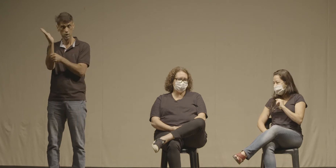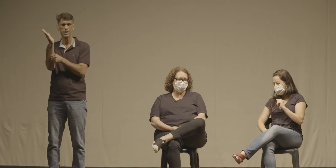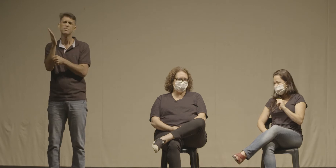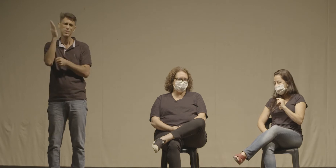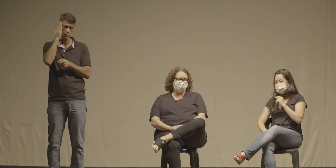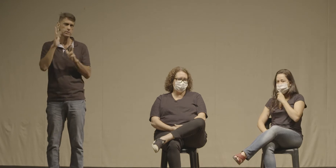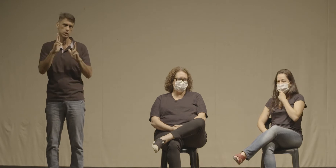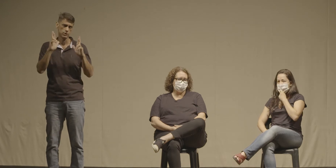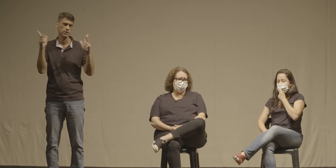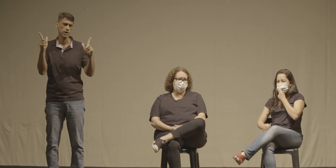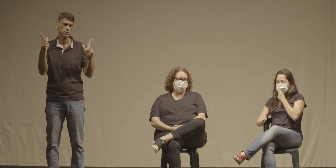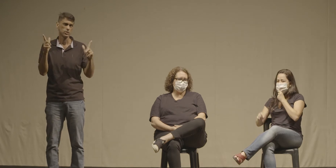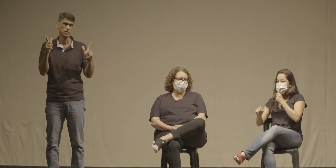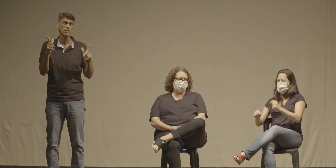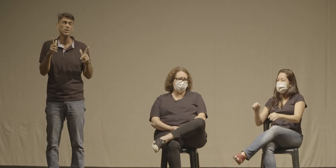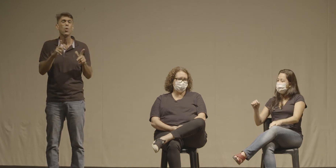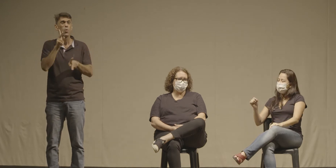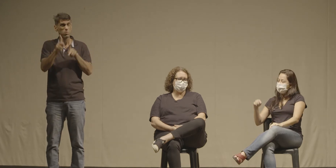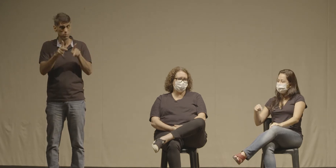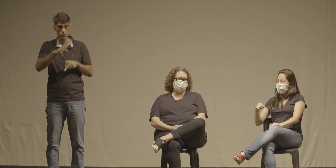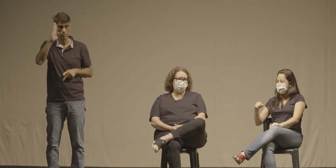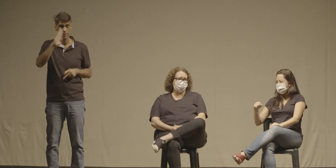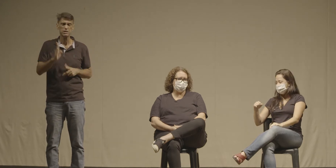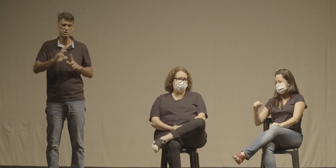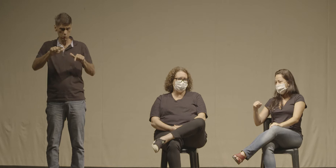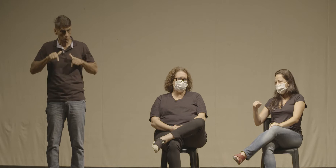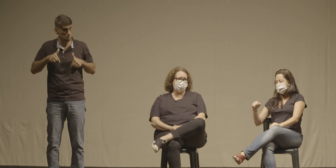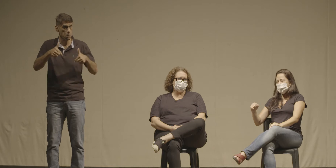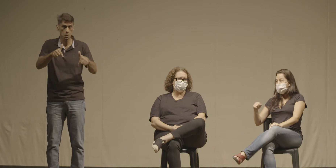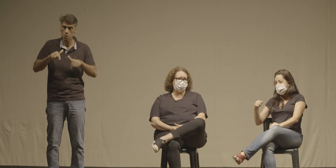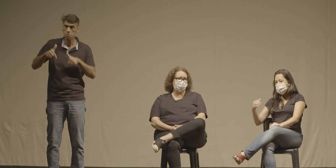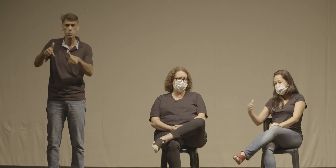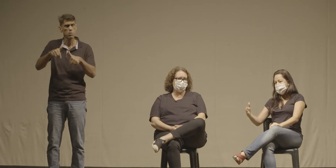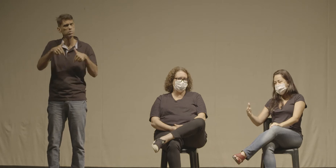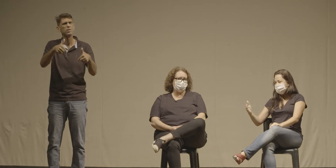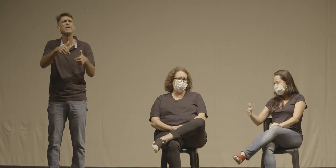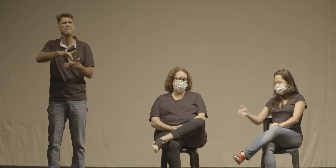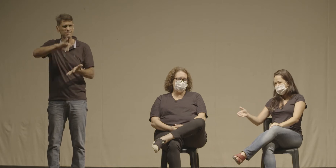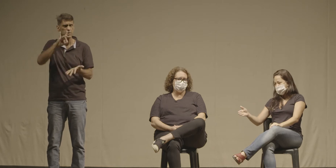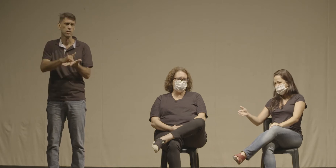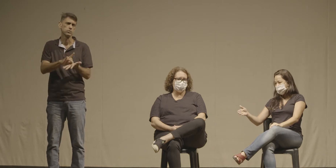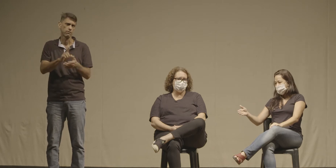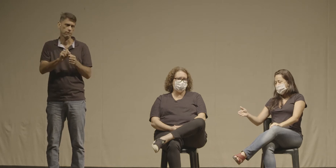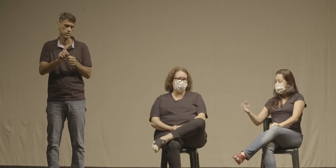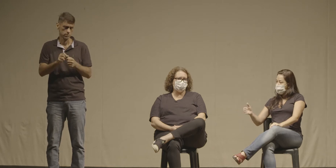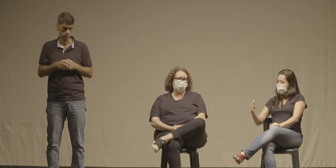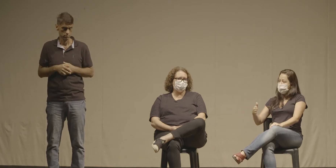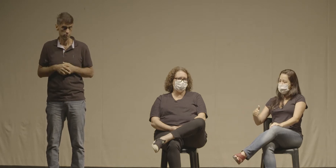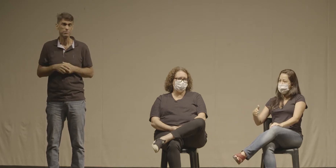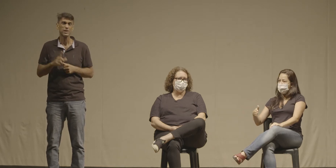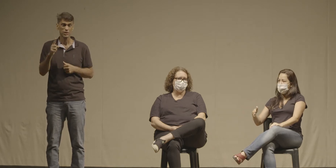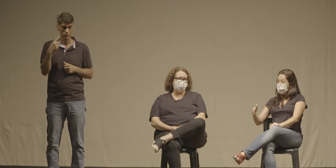sei a diferença. O povo brasileiro é um povo que faz e realmente vai fazer. E a